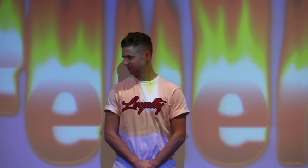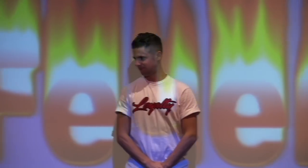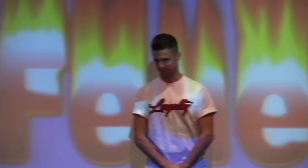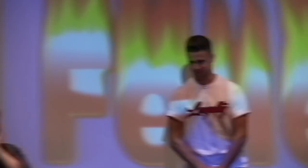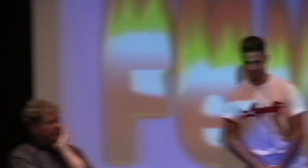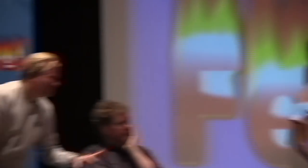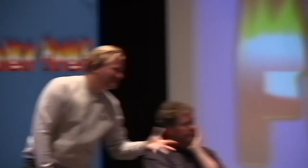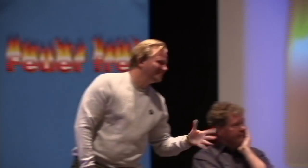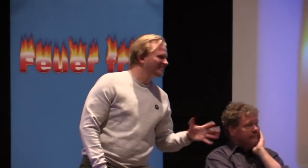kann. Ganz genau.